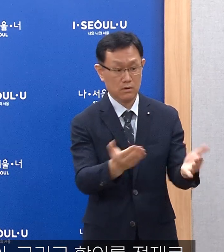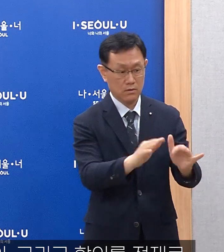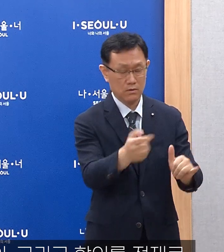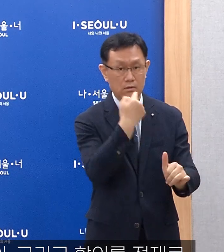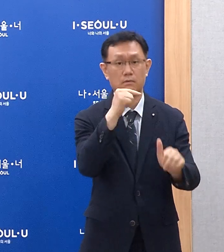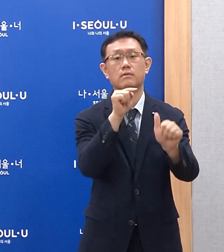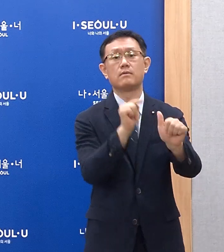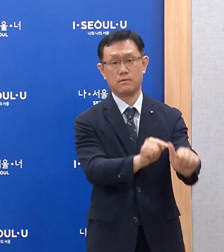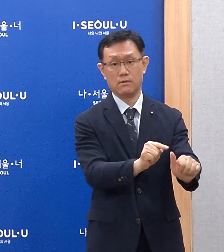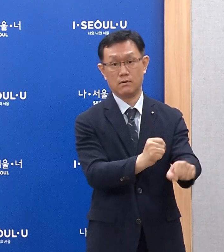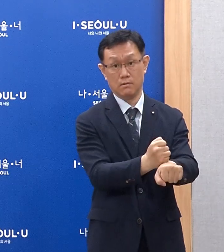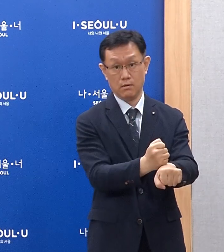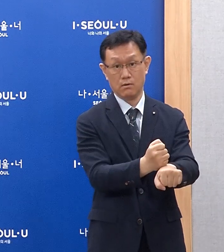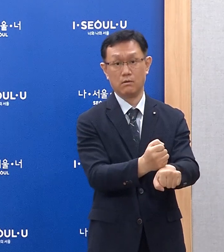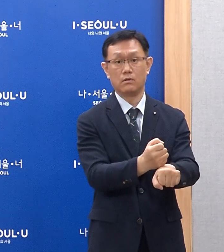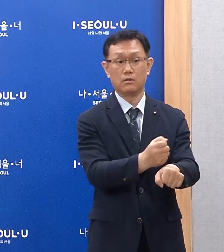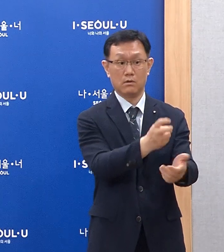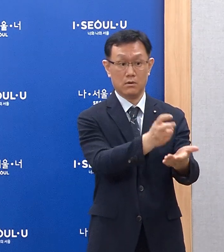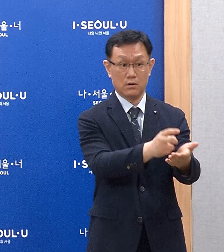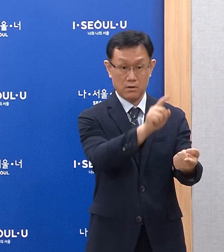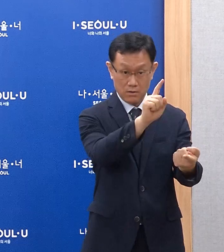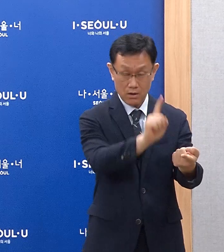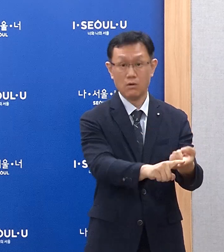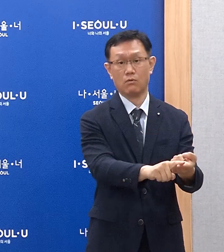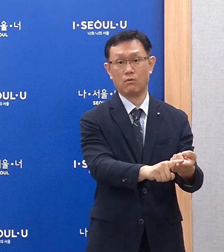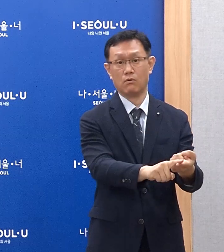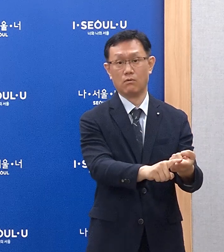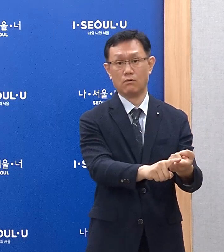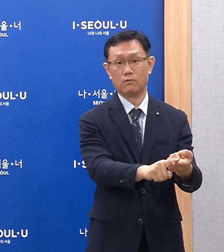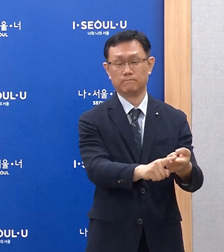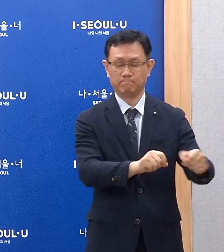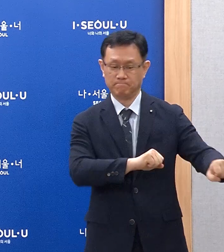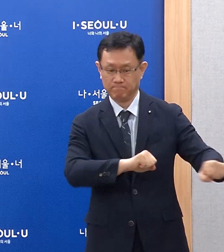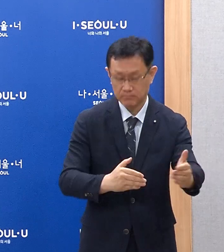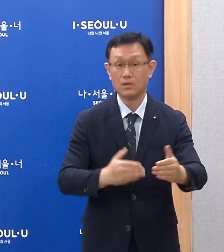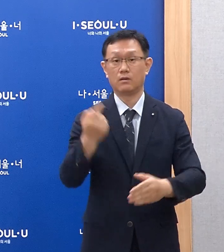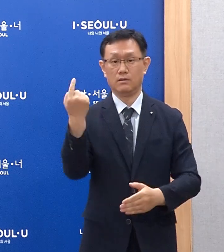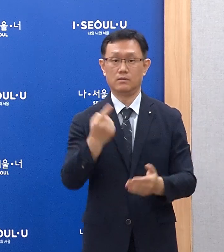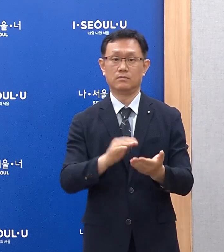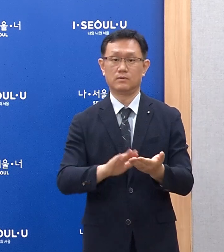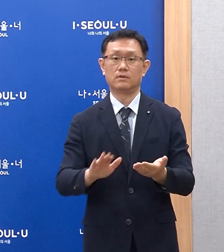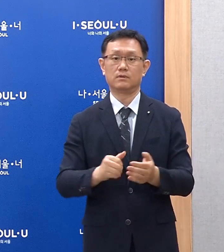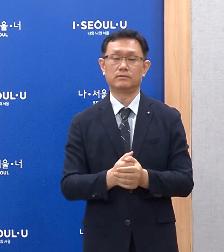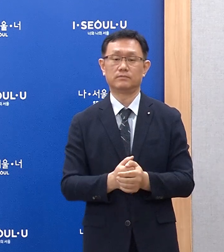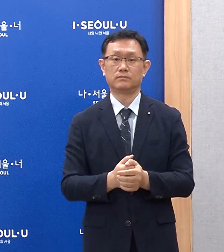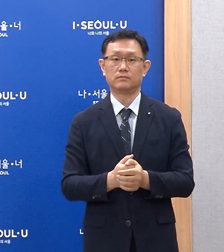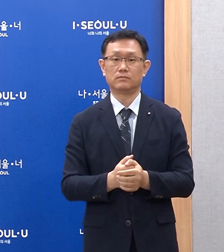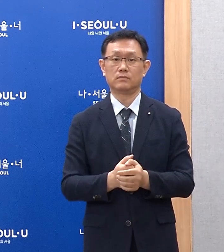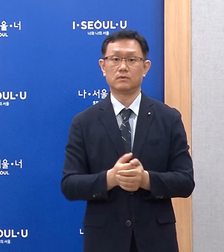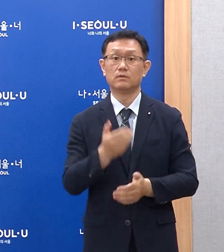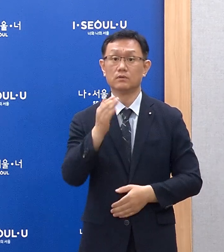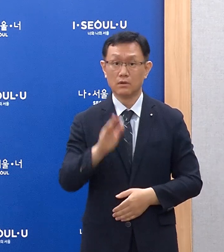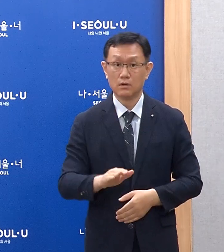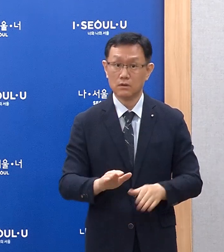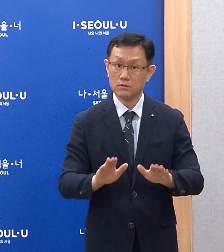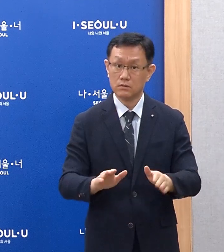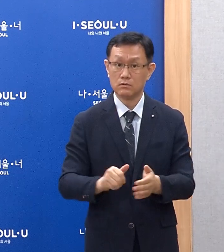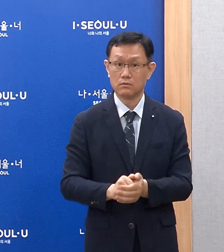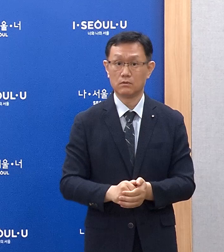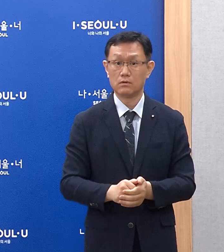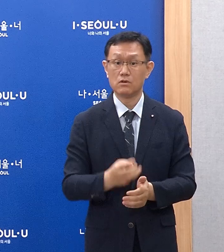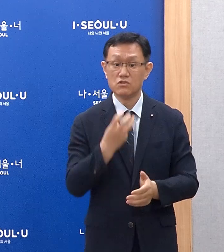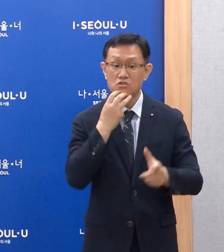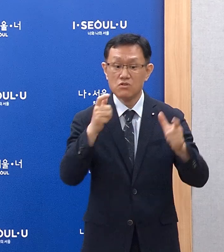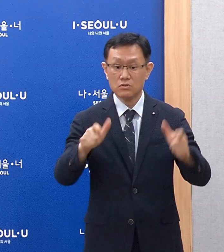있고 이 원칙은 예외 없이 실행되어 왔습니다. 그럼에도 최근 들어 500명대